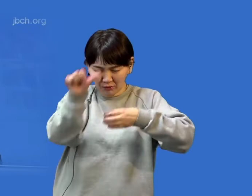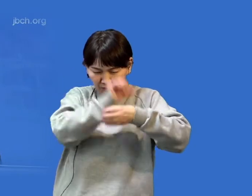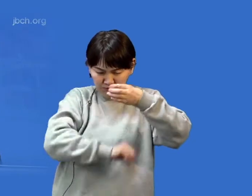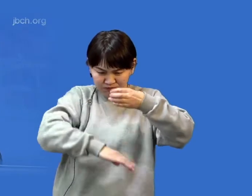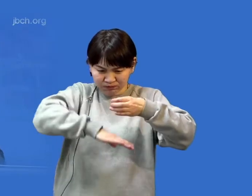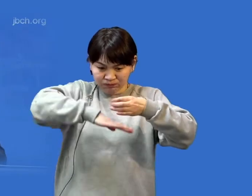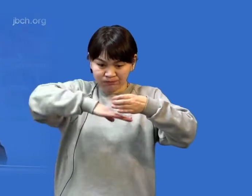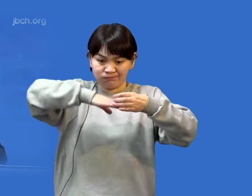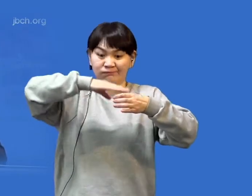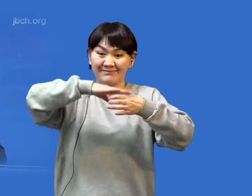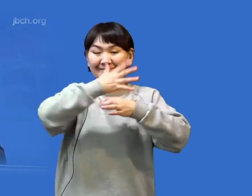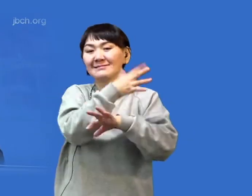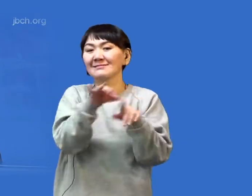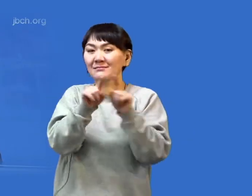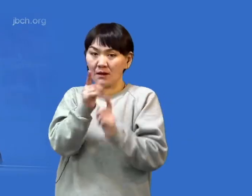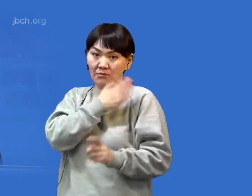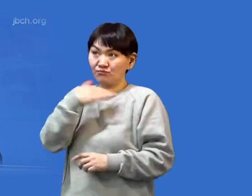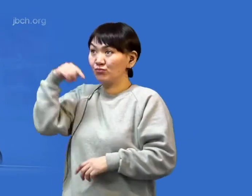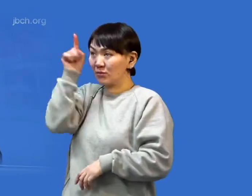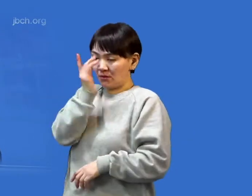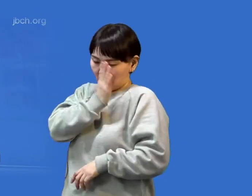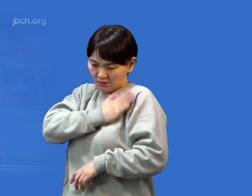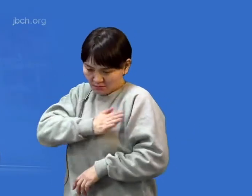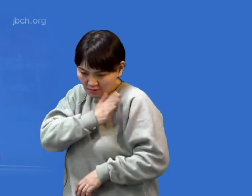болон эзний үг болон